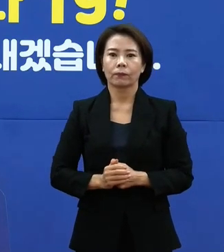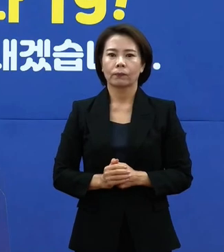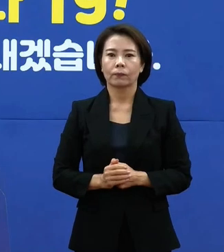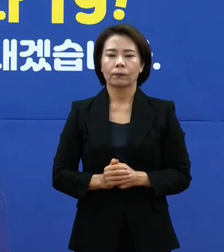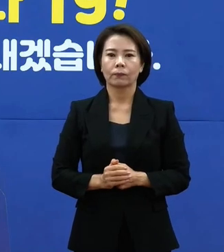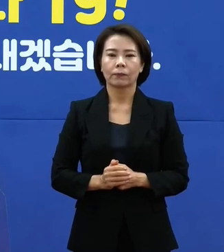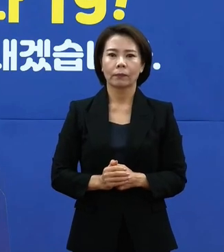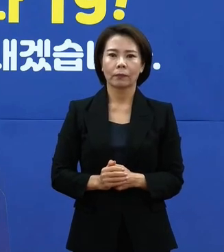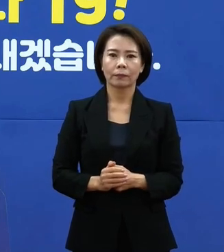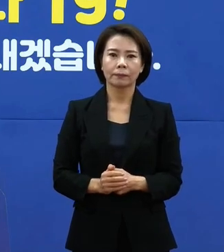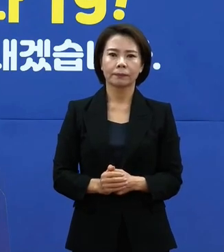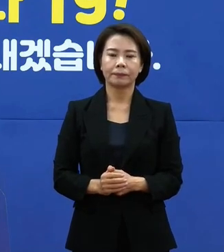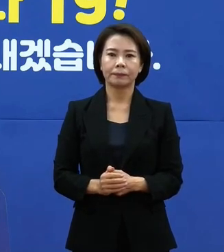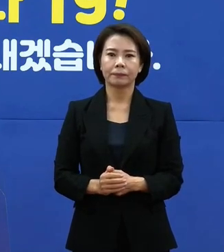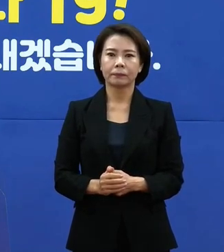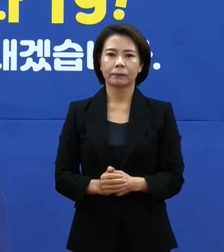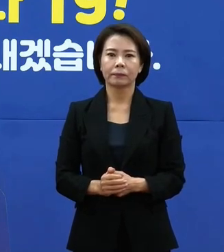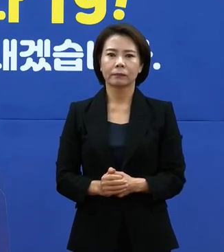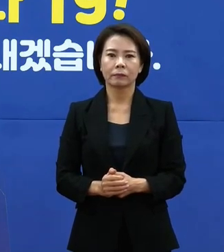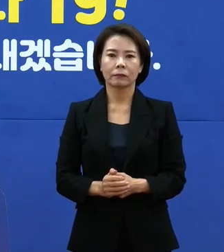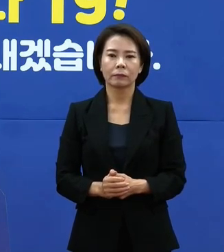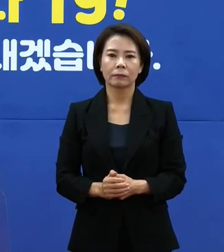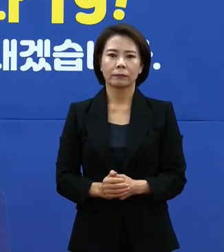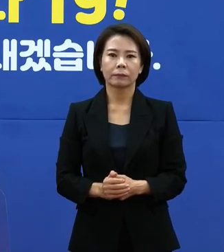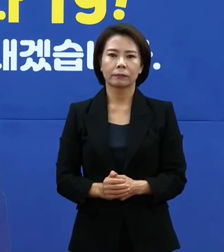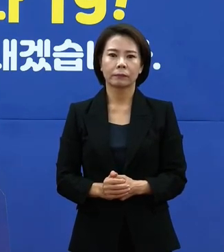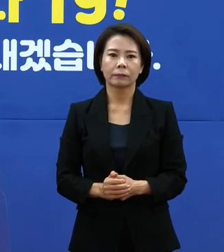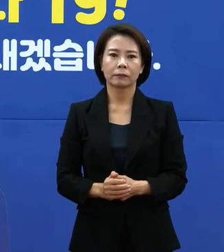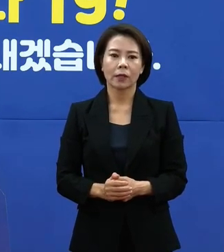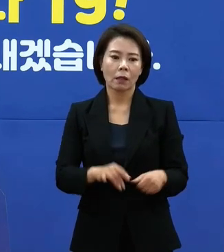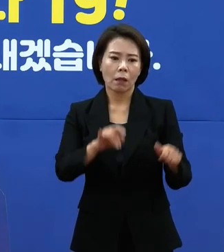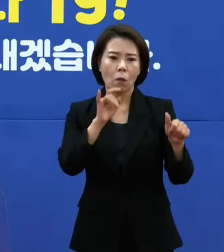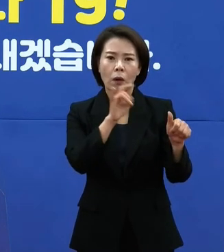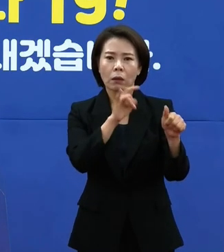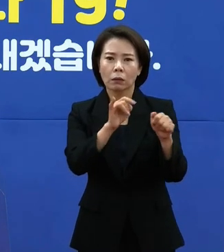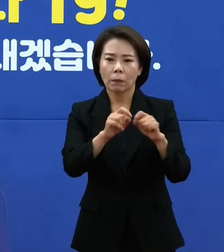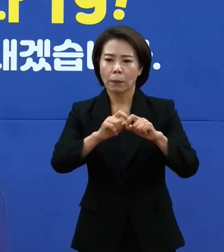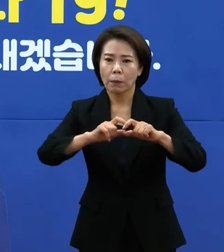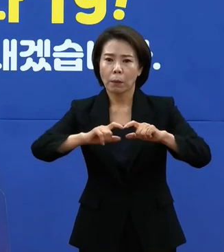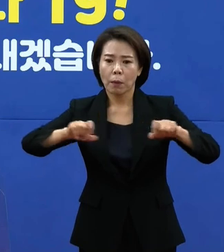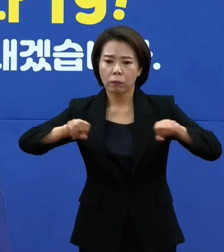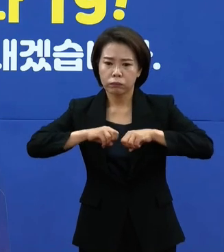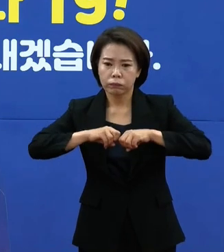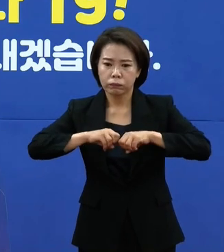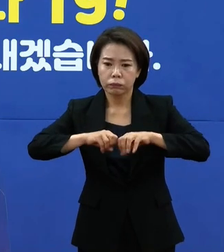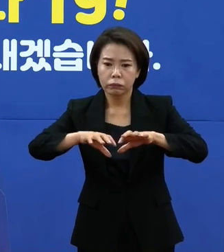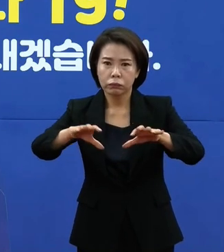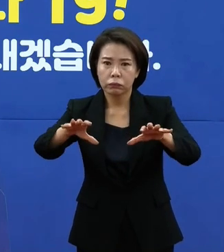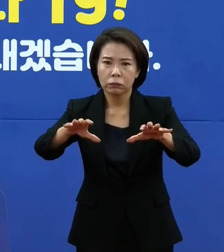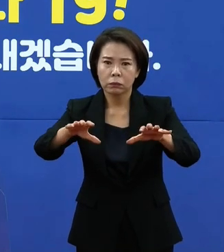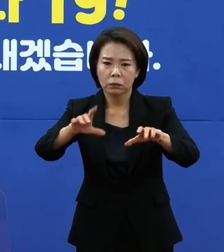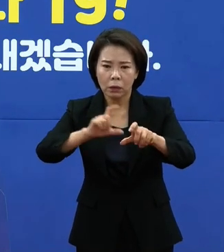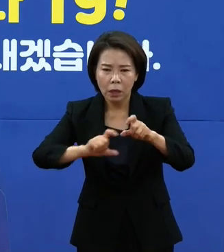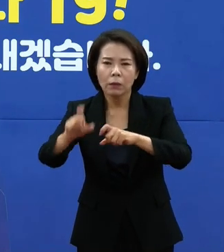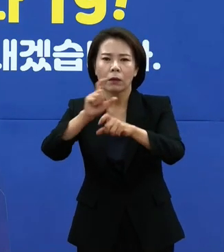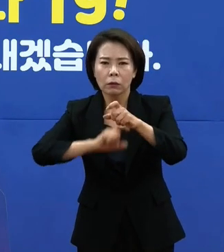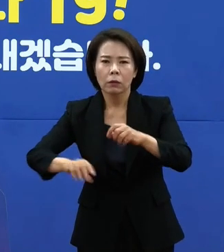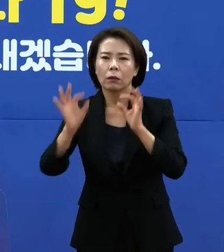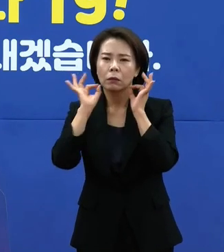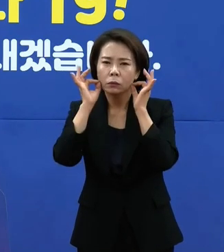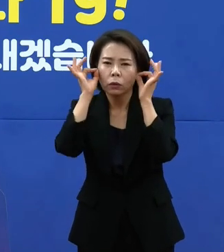정말 이렇게 어떻게 보면 확진자가 확산될수록 어떻게 보면 기본에 충실해야 될 것 같습니다. 다시